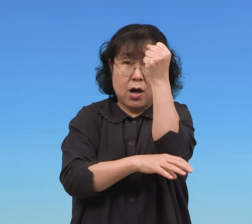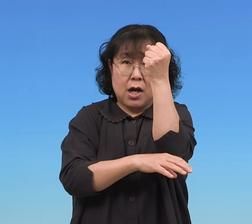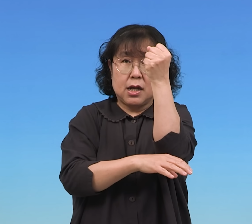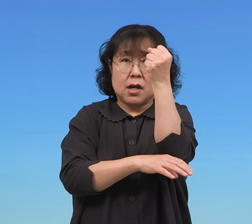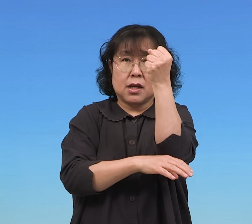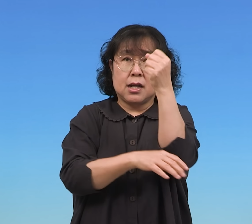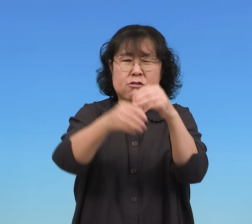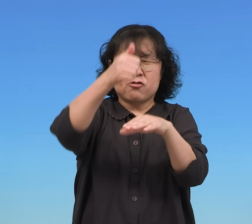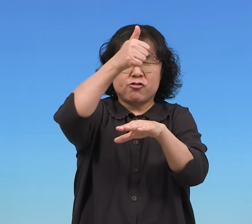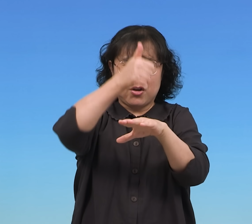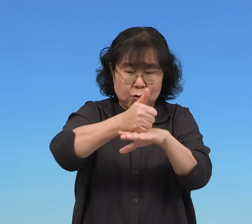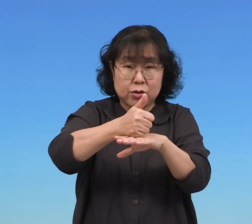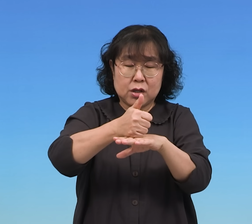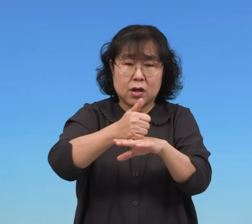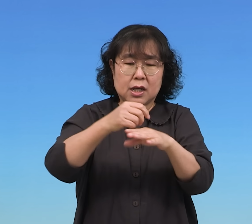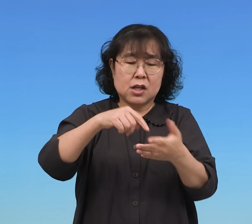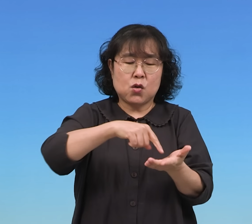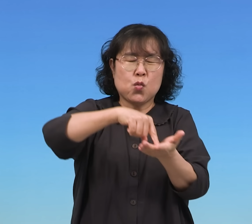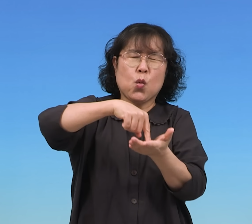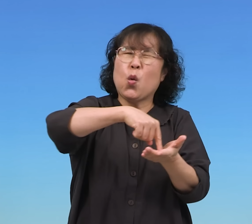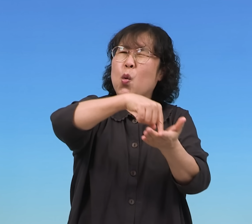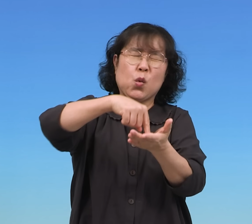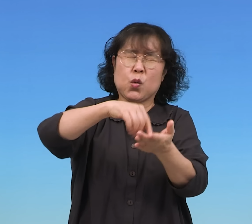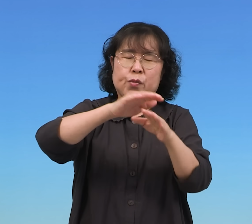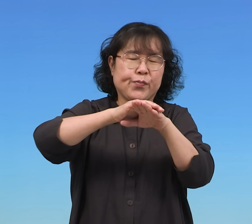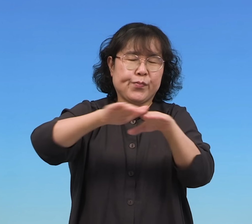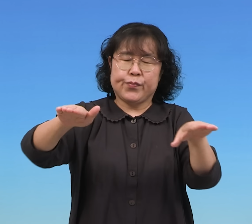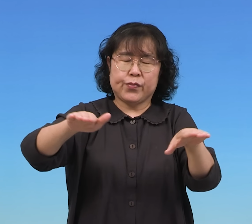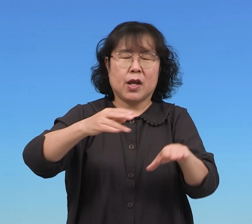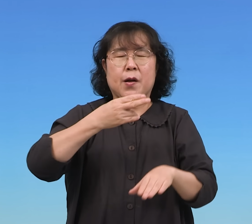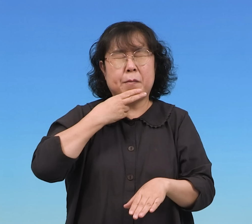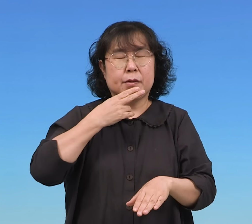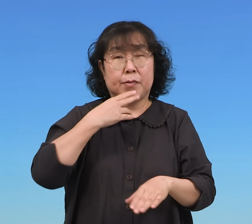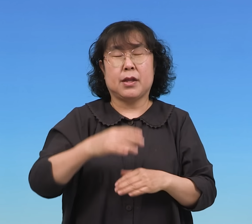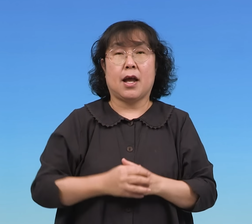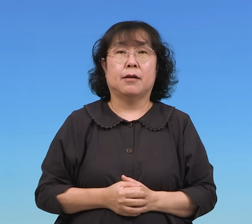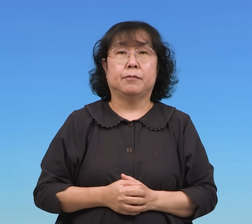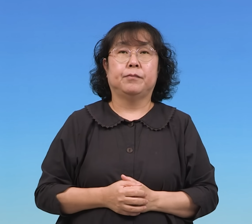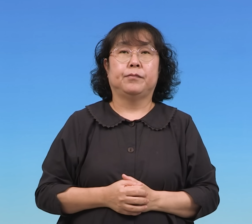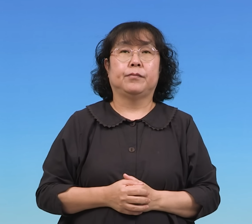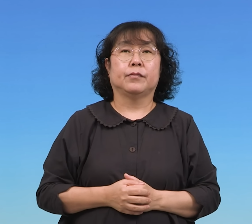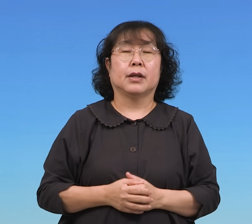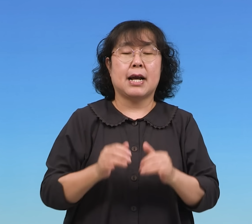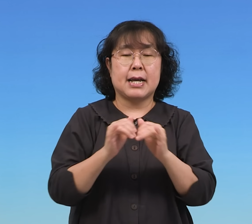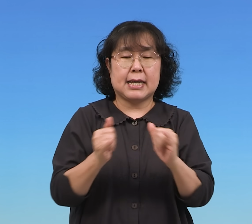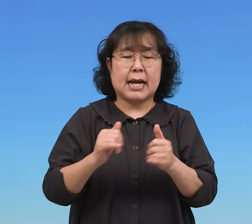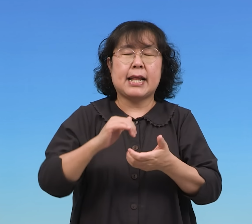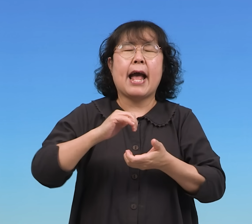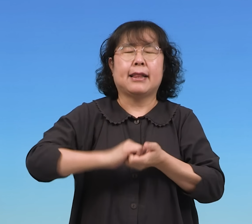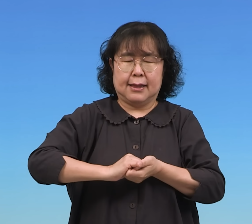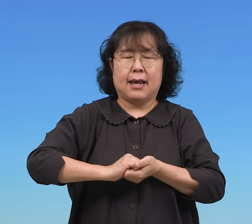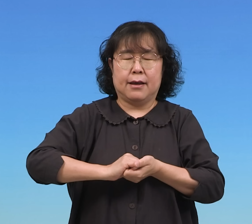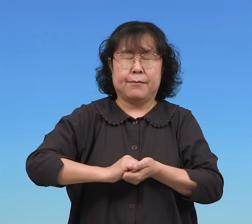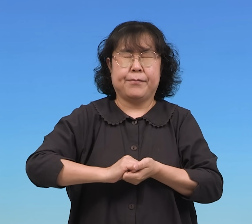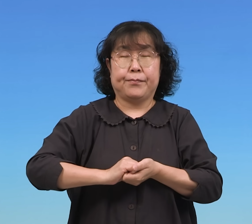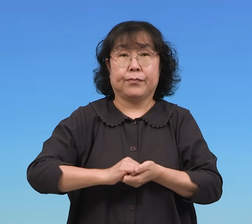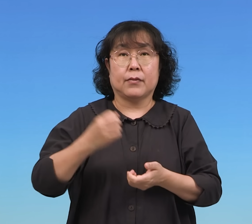고독은 사라지지 않더라고요. 해소가 안 됩니다. 그래서 철학자들이 말하는 거 아닙니까? 이게 인간의 한계